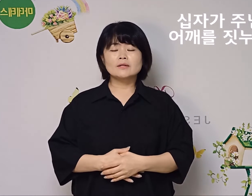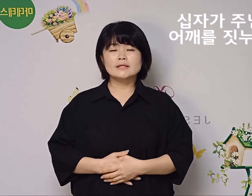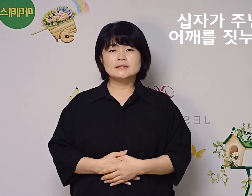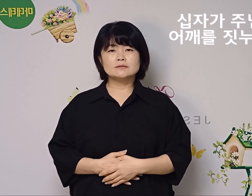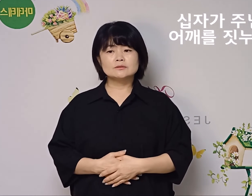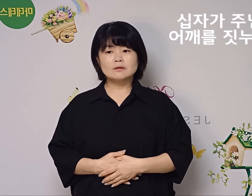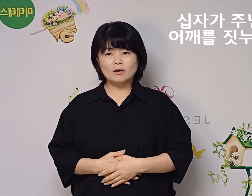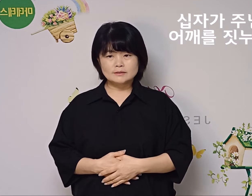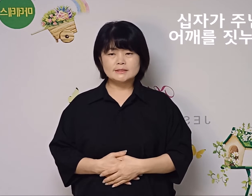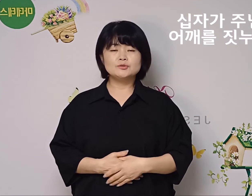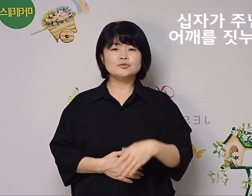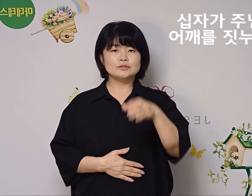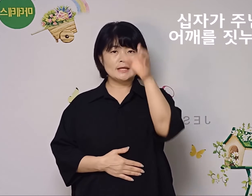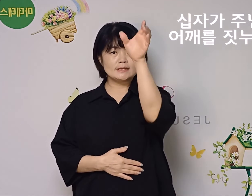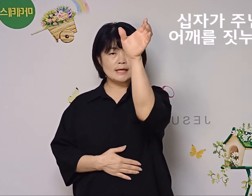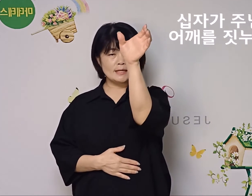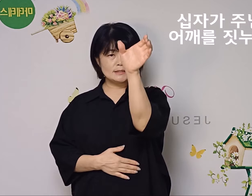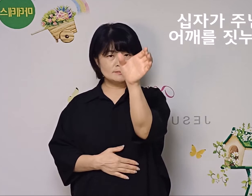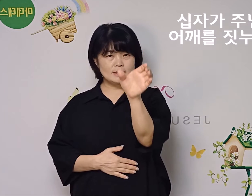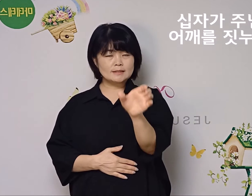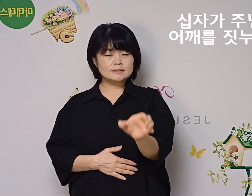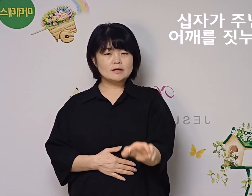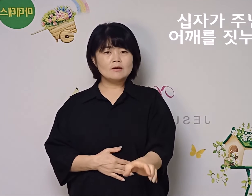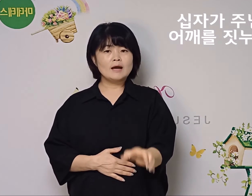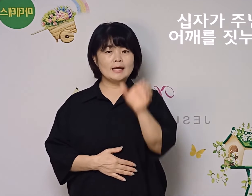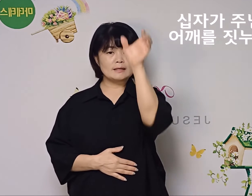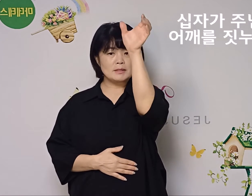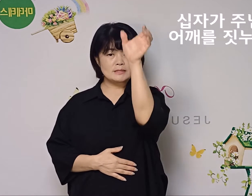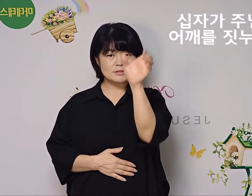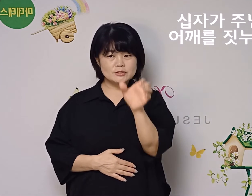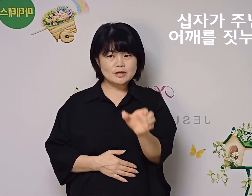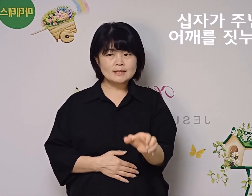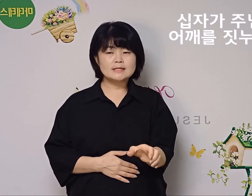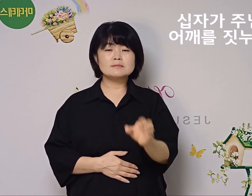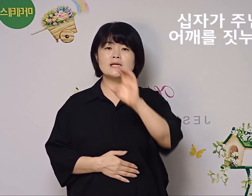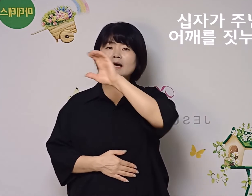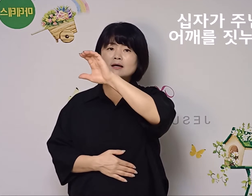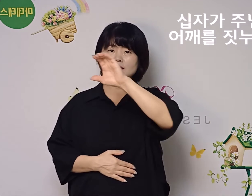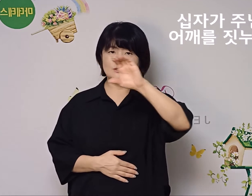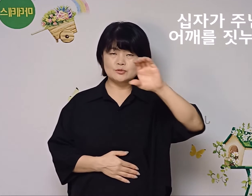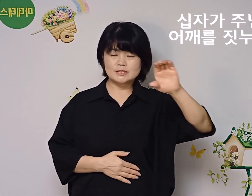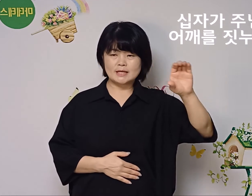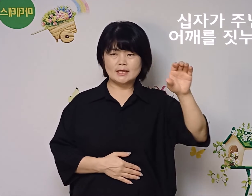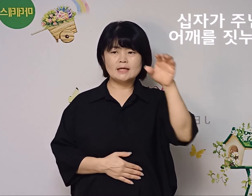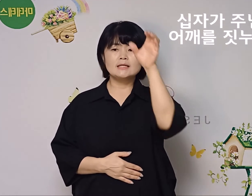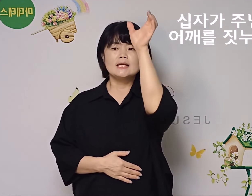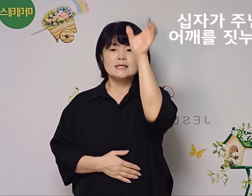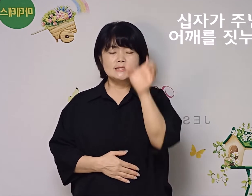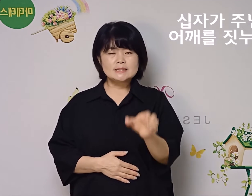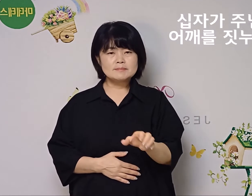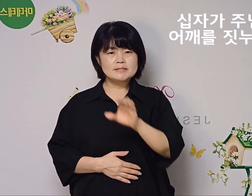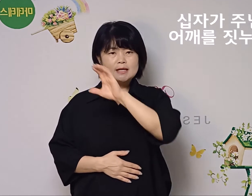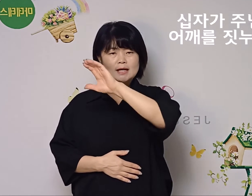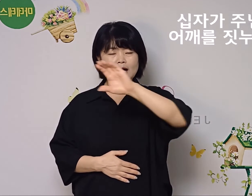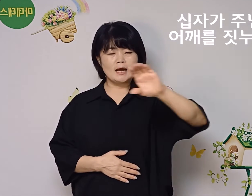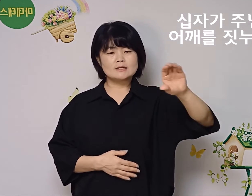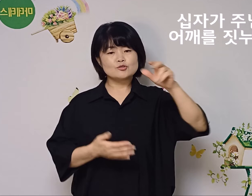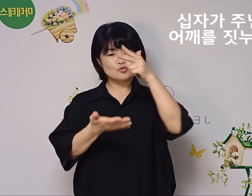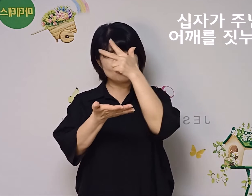어깨를 짓누르네. 자, 십자가는요, 아까 말씀드렸죠? 하나님 사랑, 이웃 사랑. 십자가